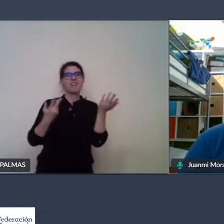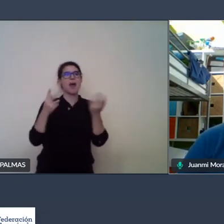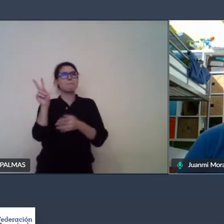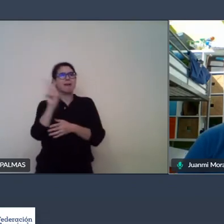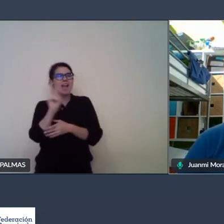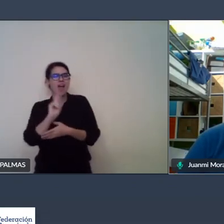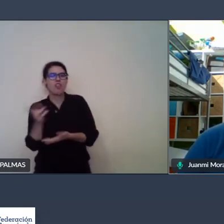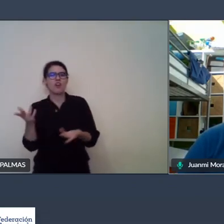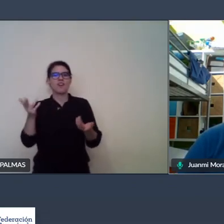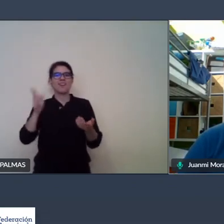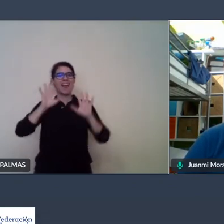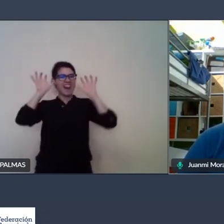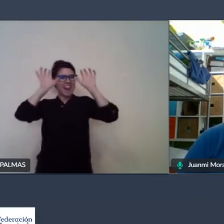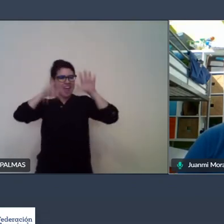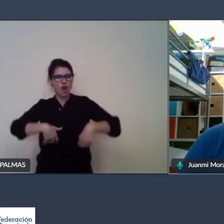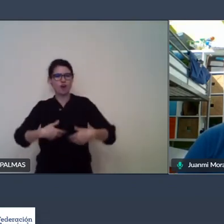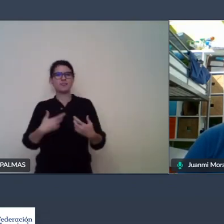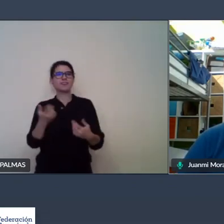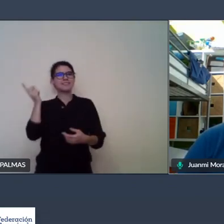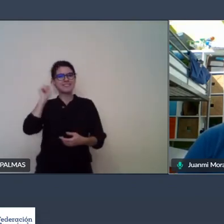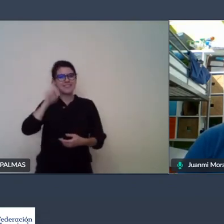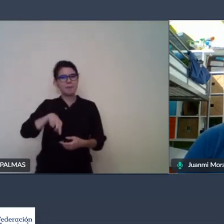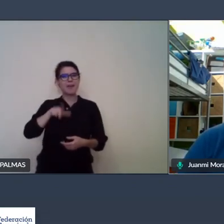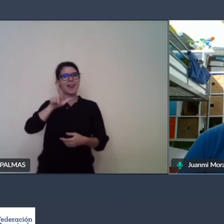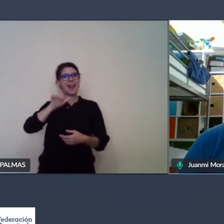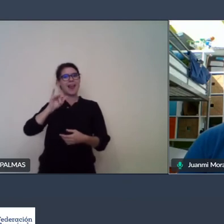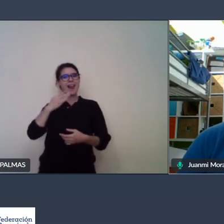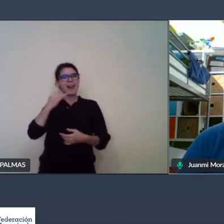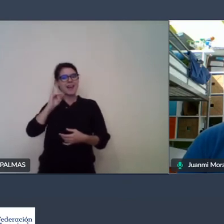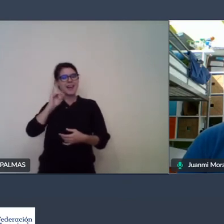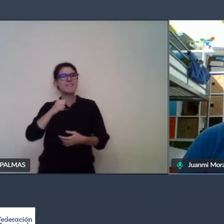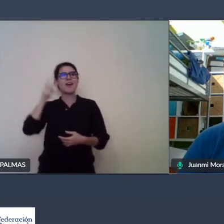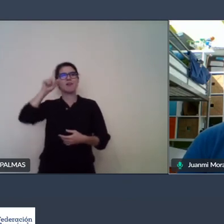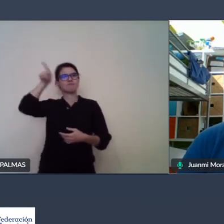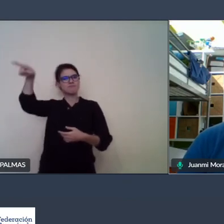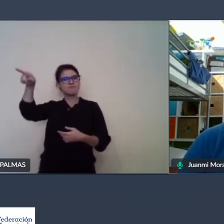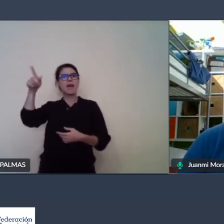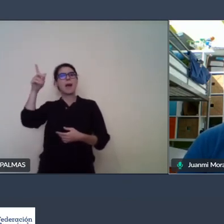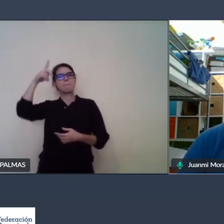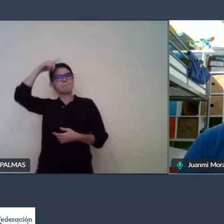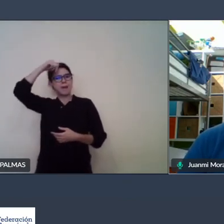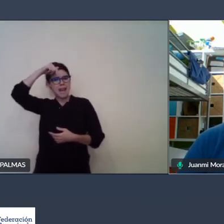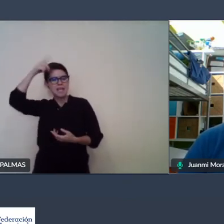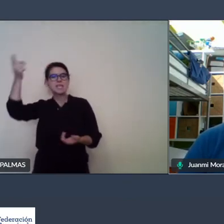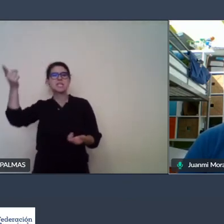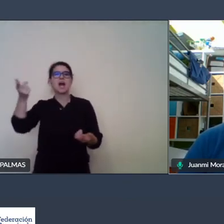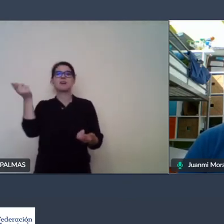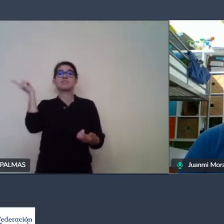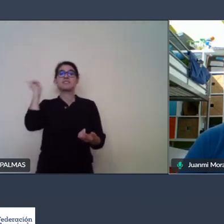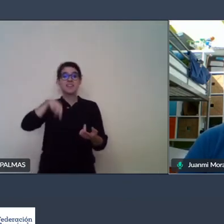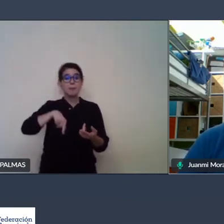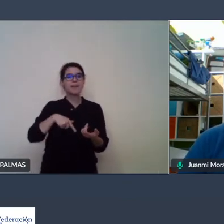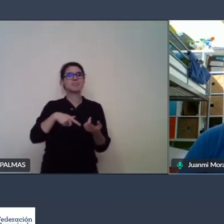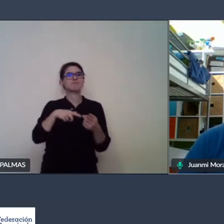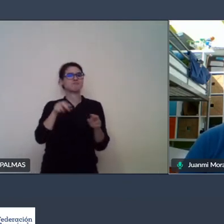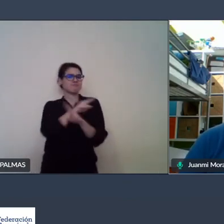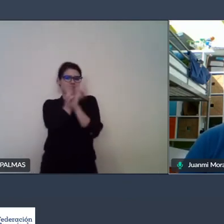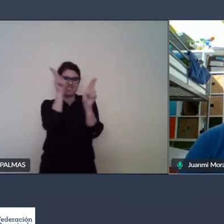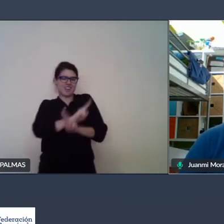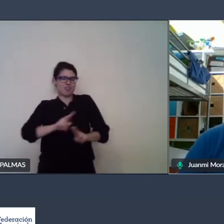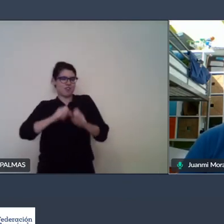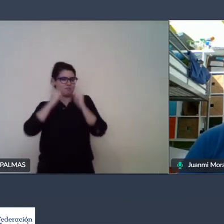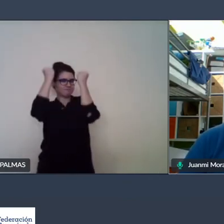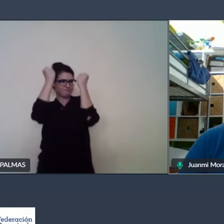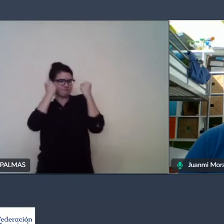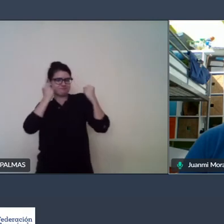en su paso por Liria en Liga EVA, en Melilla. Llegó a ser internacional absoluto, jugando una